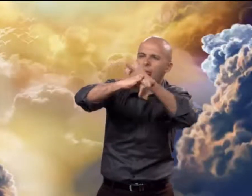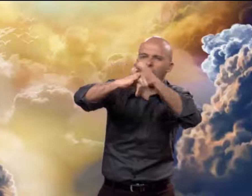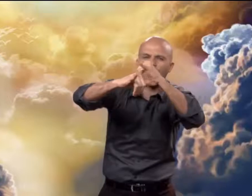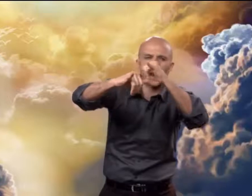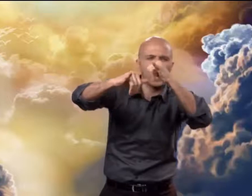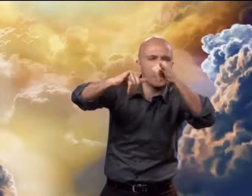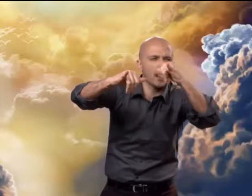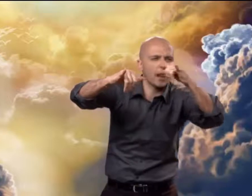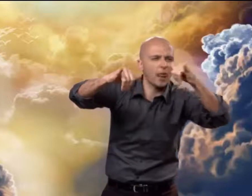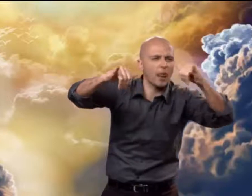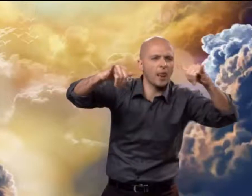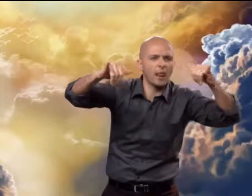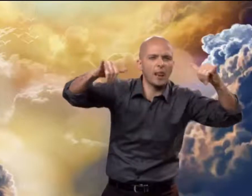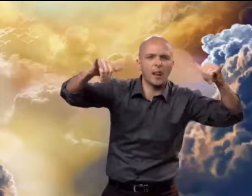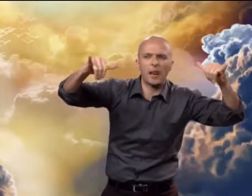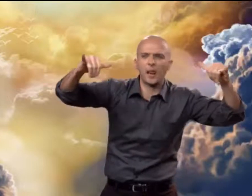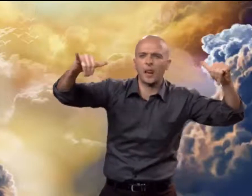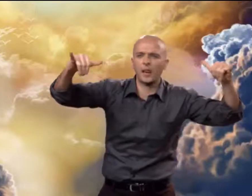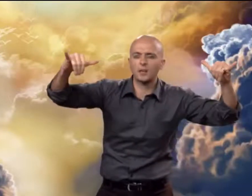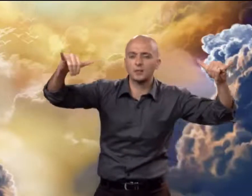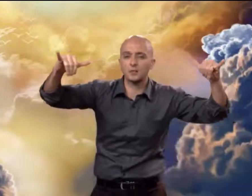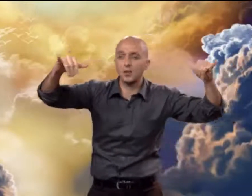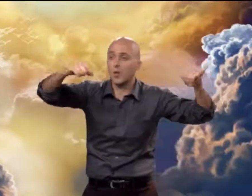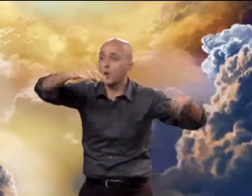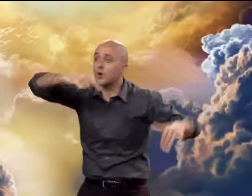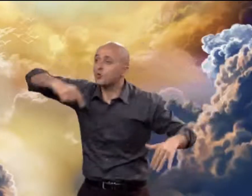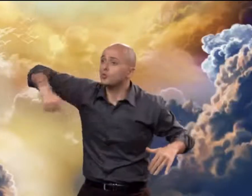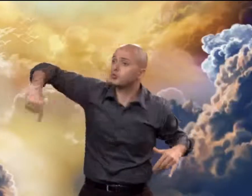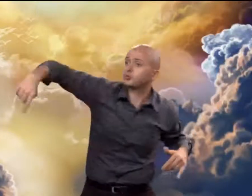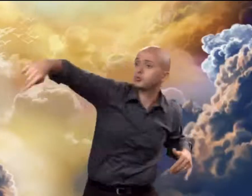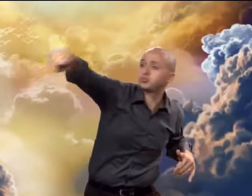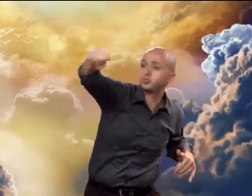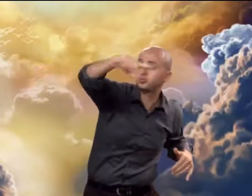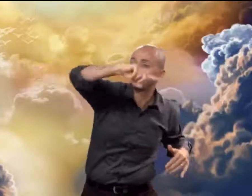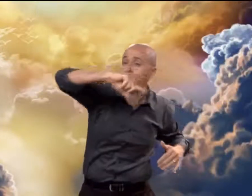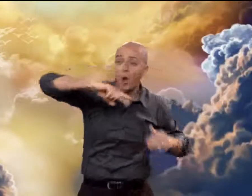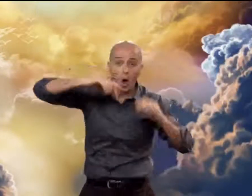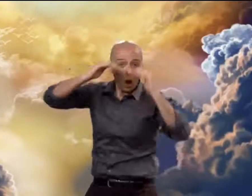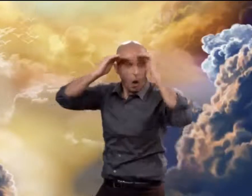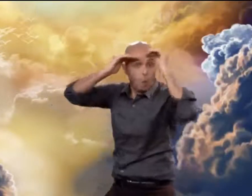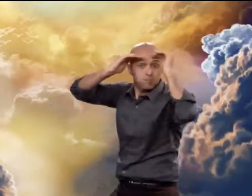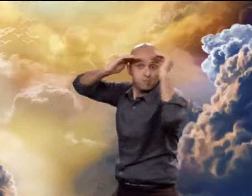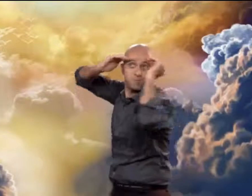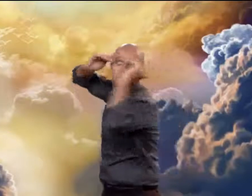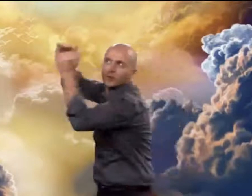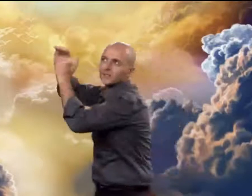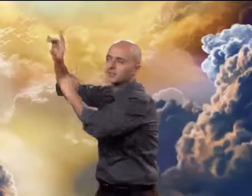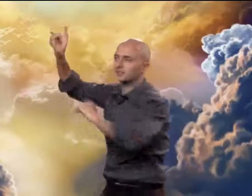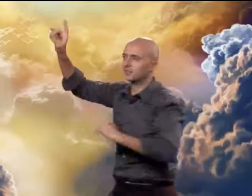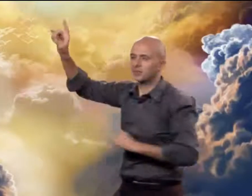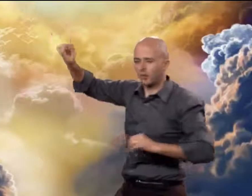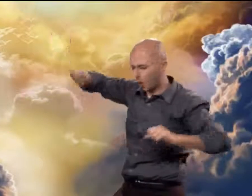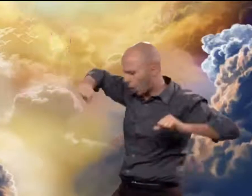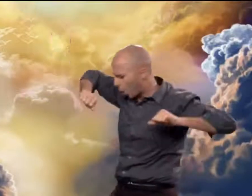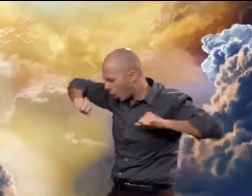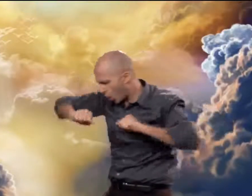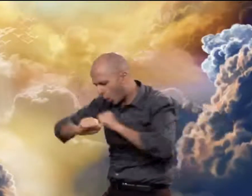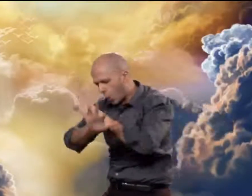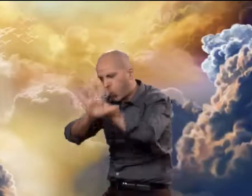o tempo em que deveria ocorrer sua vinda. Os líderes judeus estariam sem desculpas se não soubessem. A ignorância